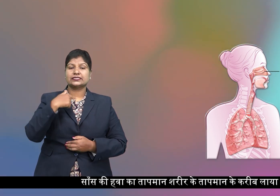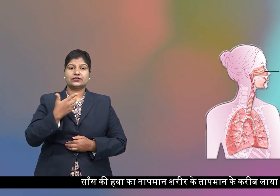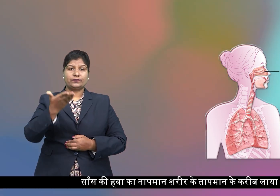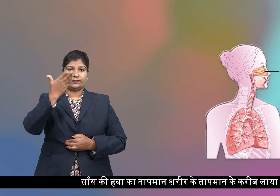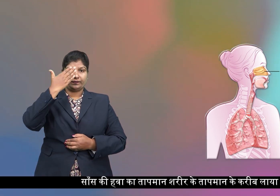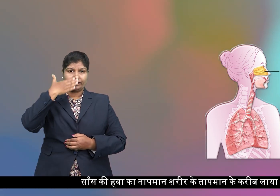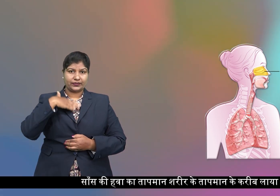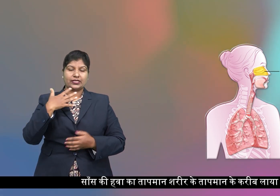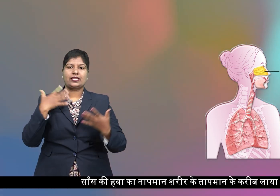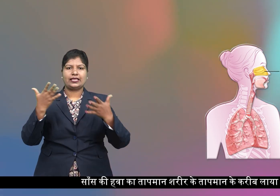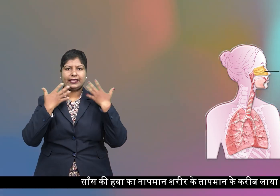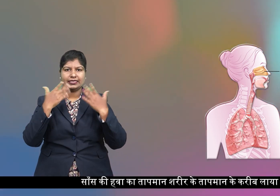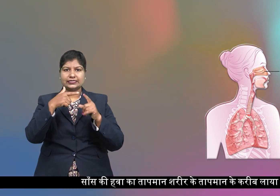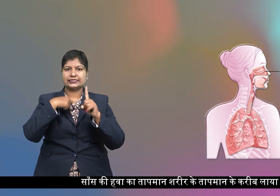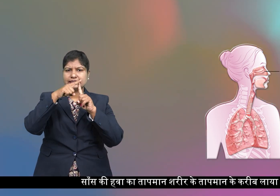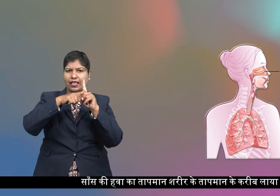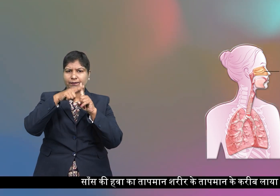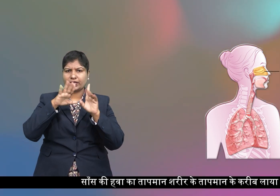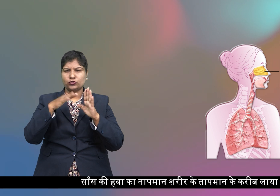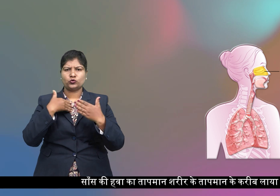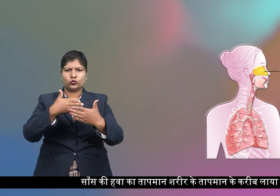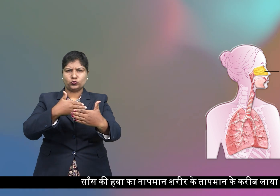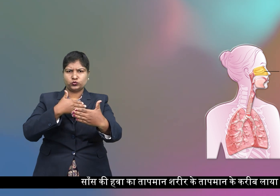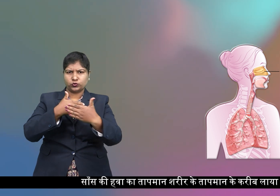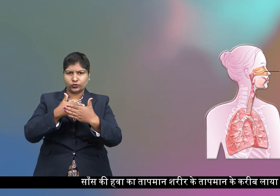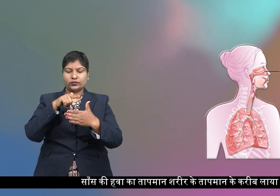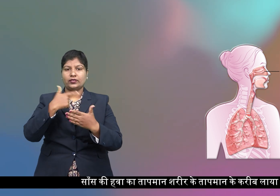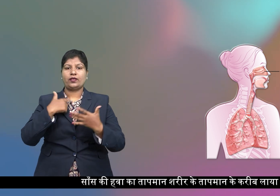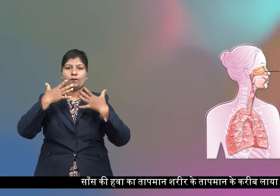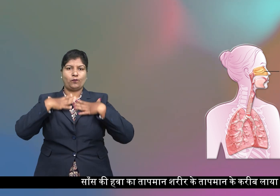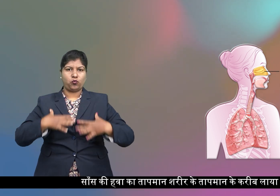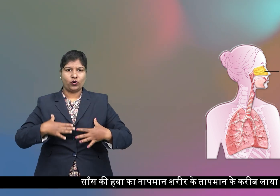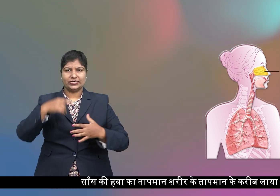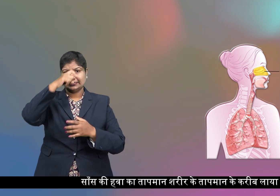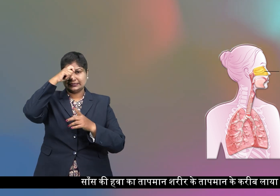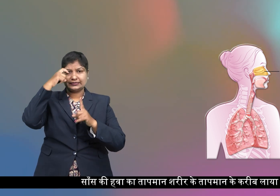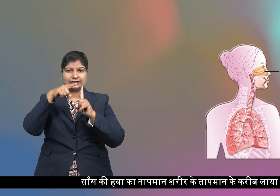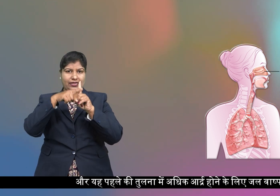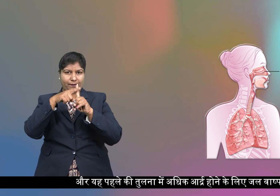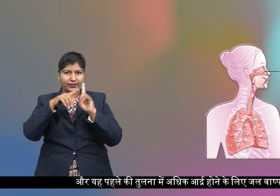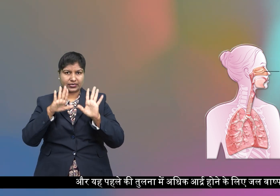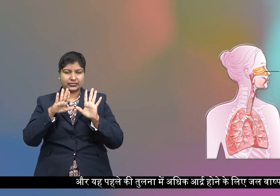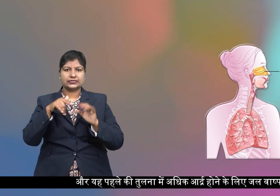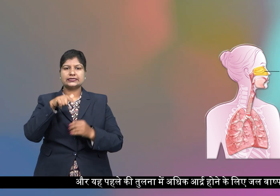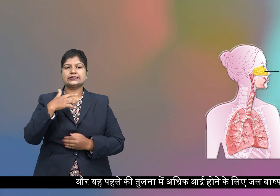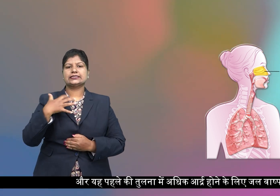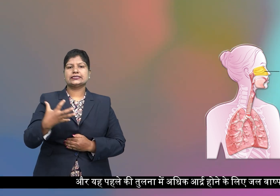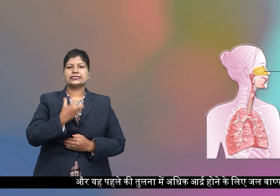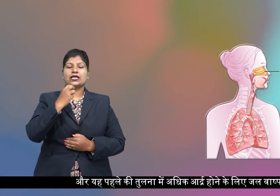का तापमान शरीर के तापमान के करीब लाया जाता है और यह पहले की तुलना